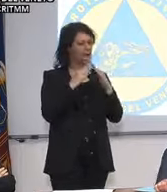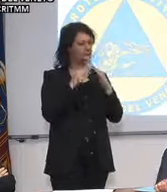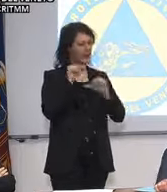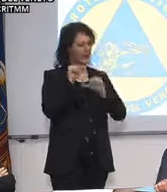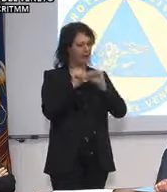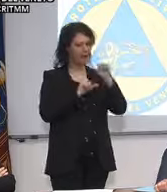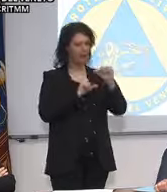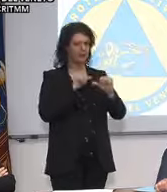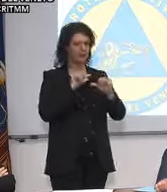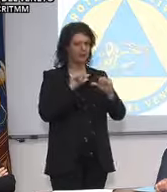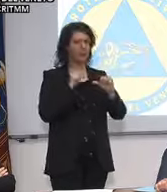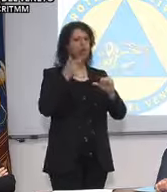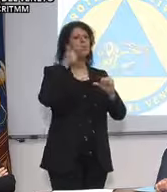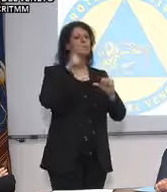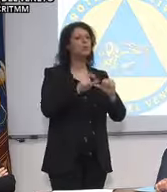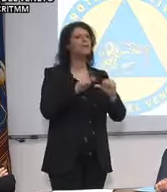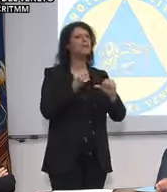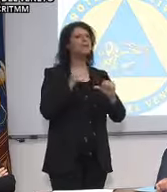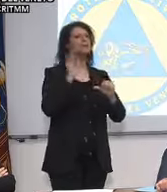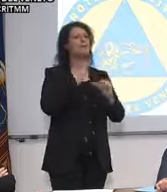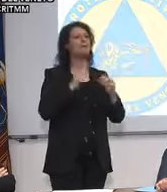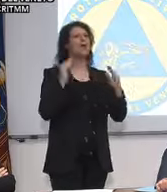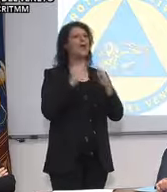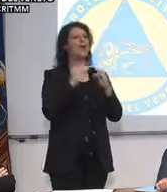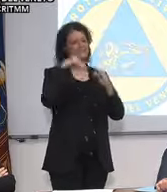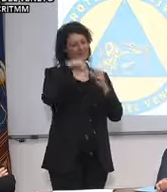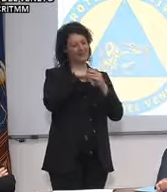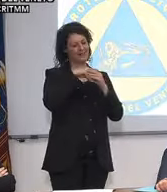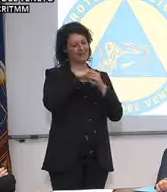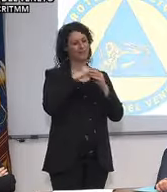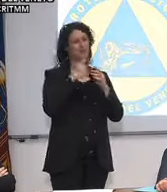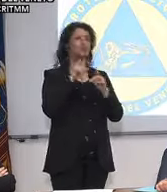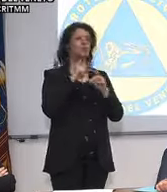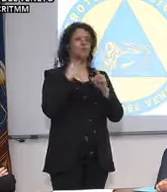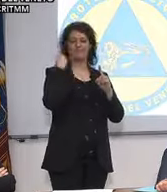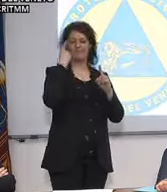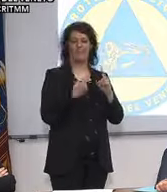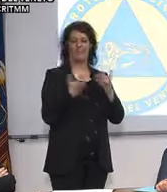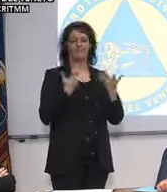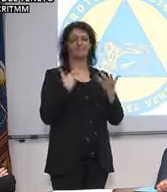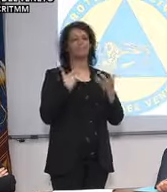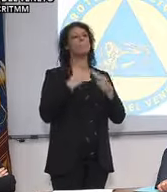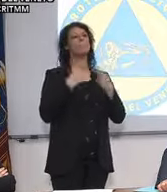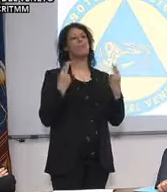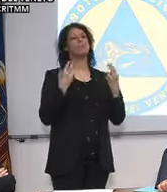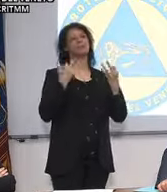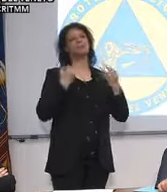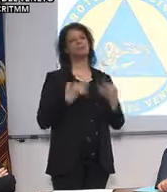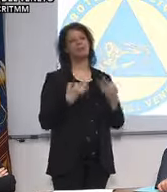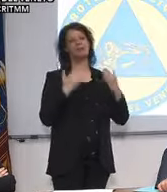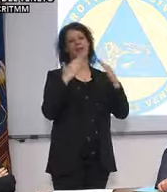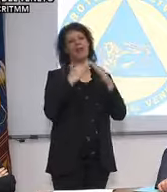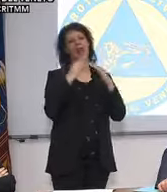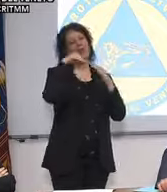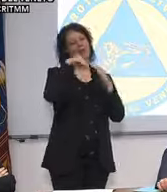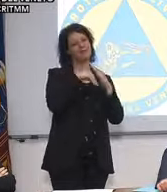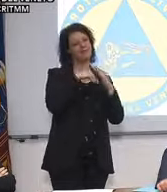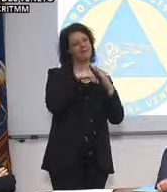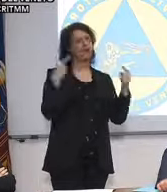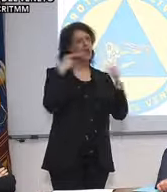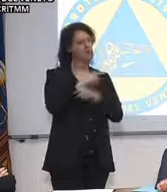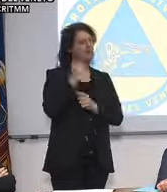era un guscio protettivo, ieri sera con dati anche alla mano epidemiologici, Conte ha spiegato che anche all'interno delle